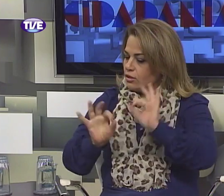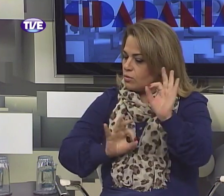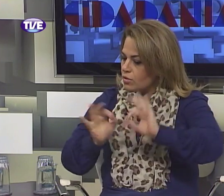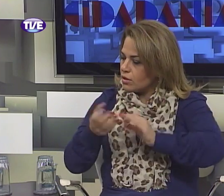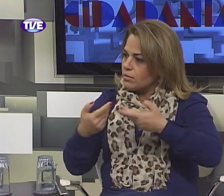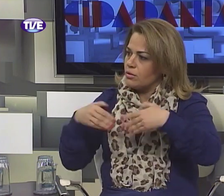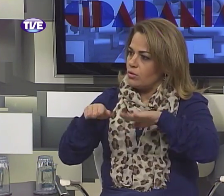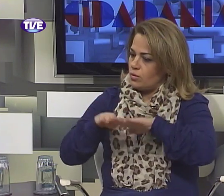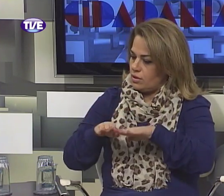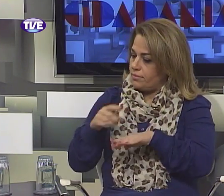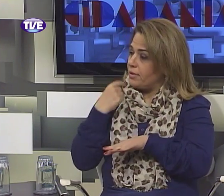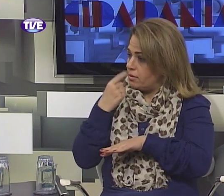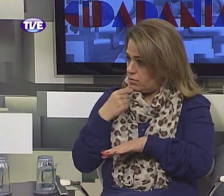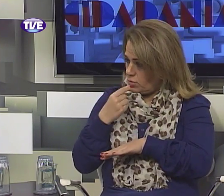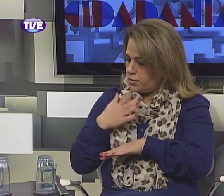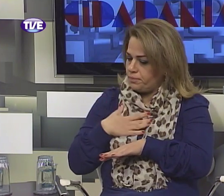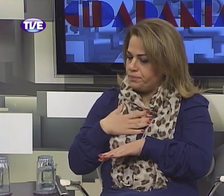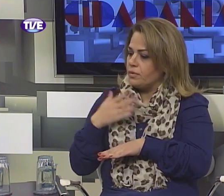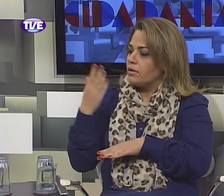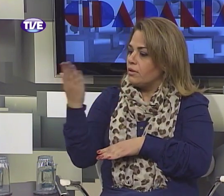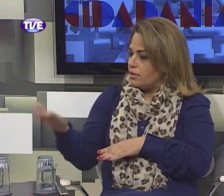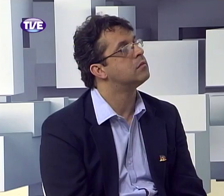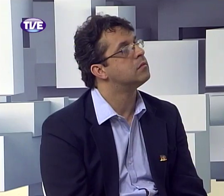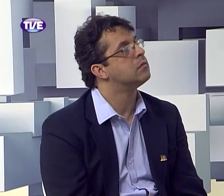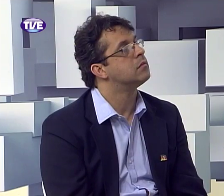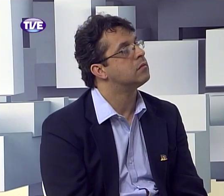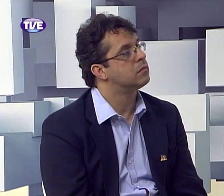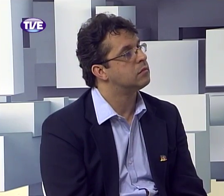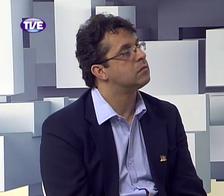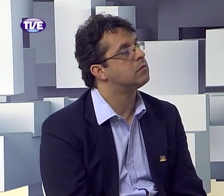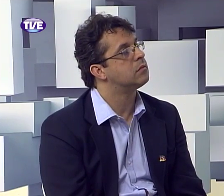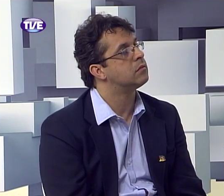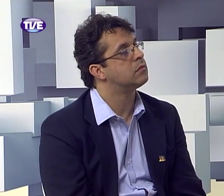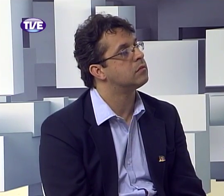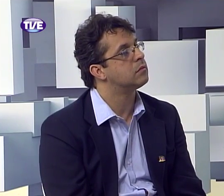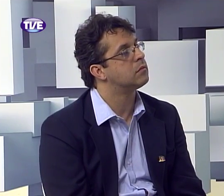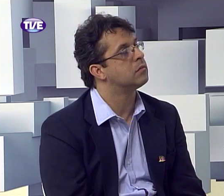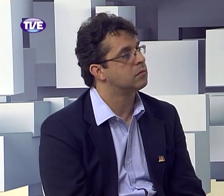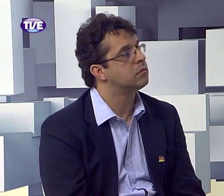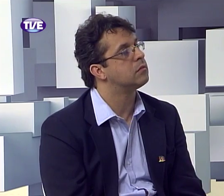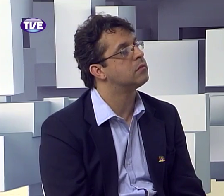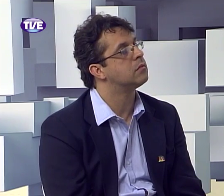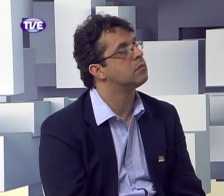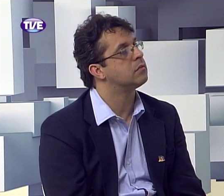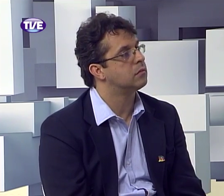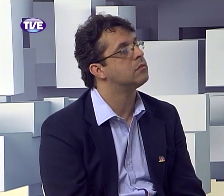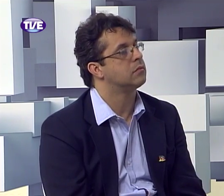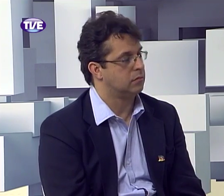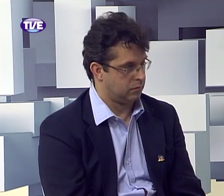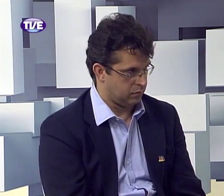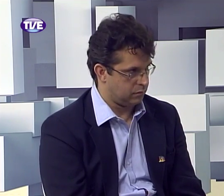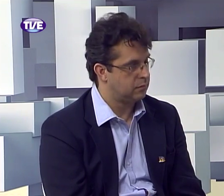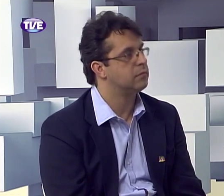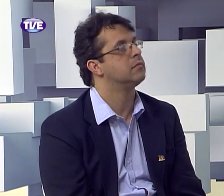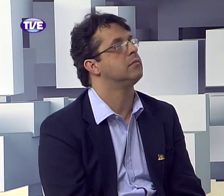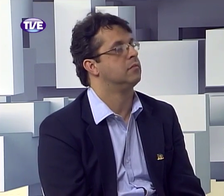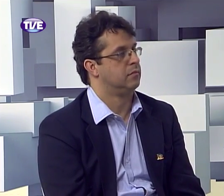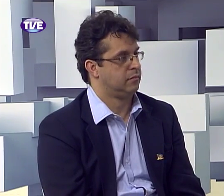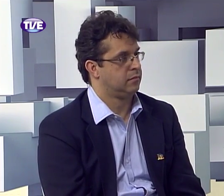da URGS, Adriana Toma. E do presidente estadual da Federação Nacional de Educação e Integração de